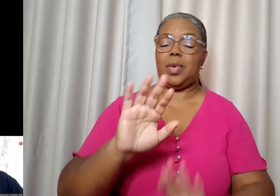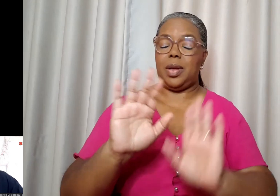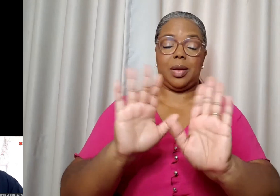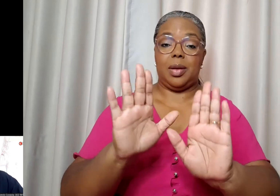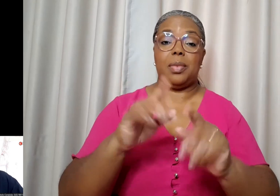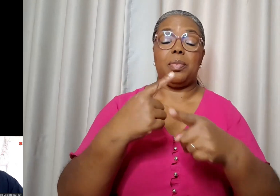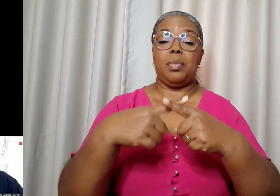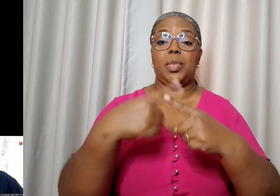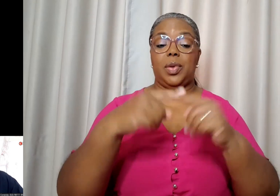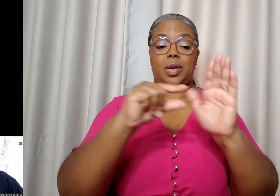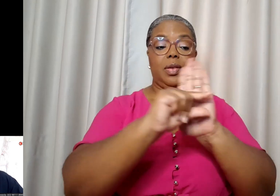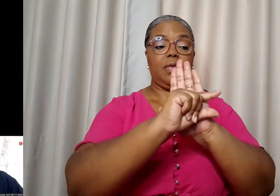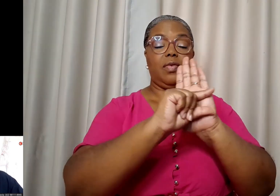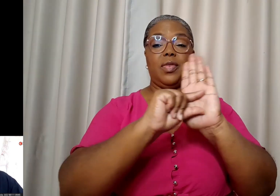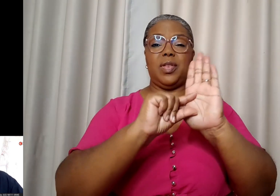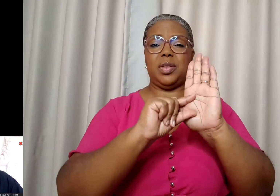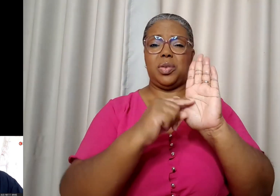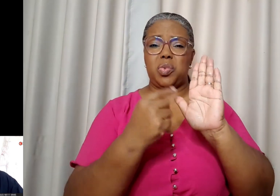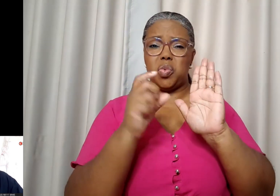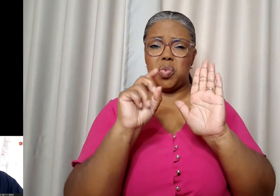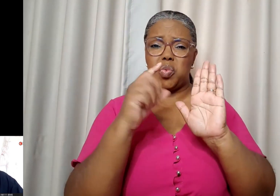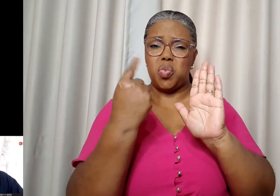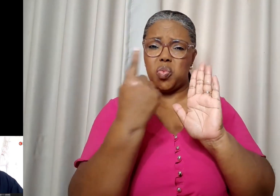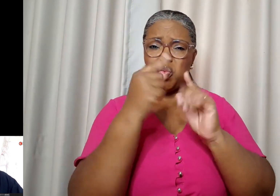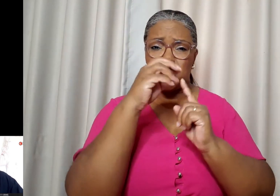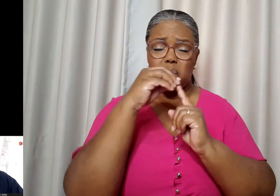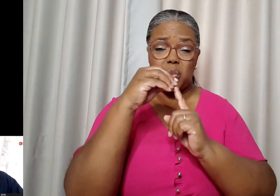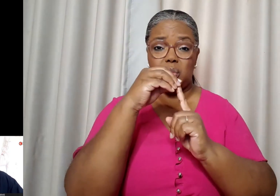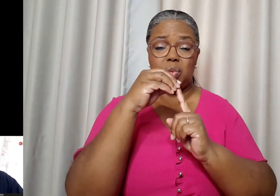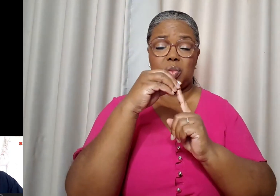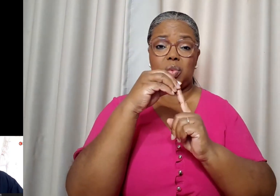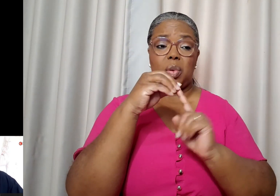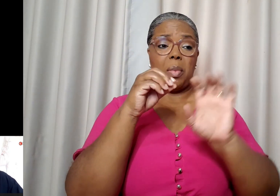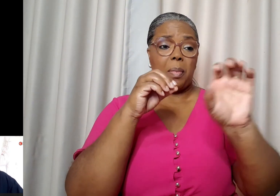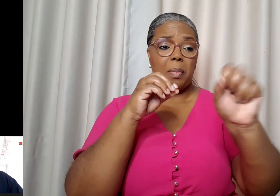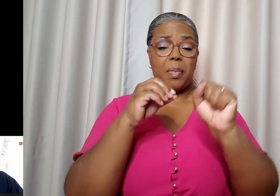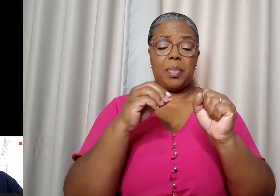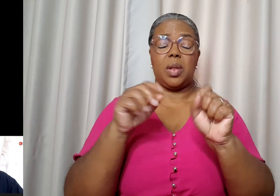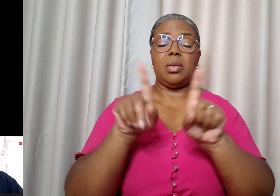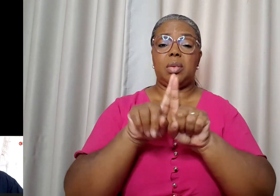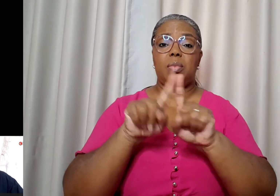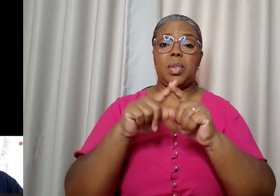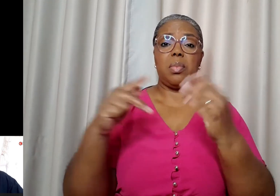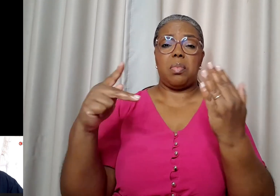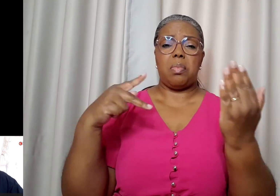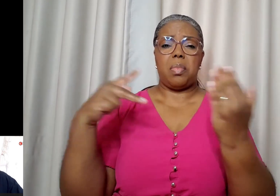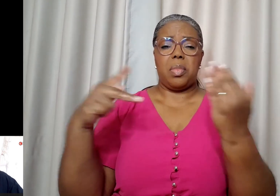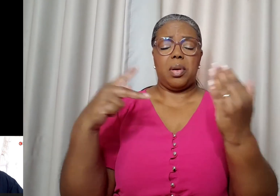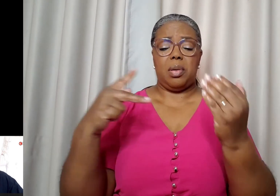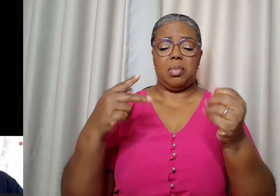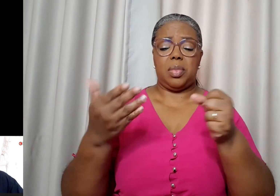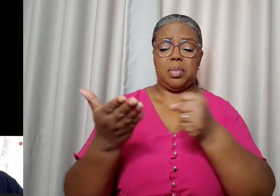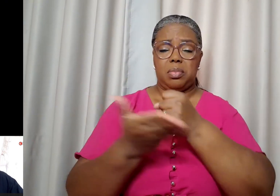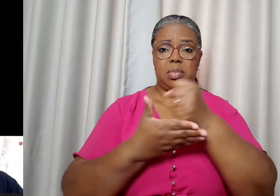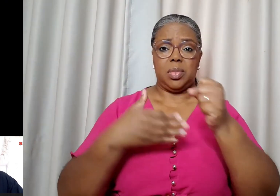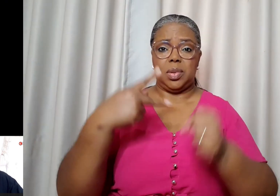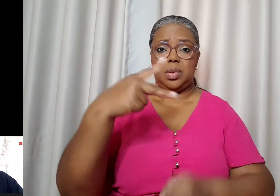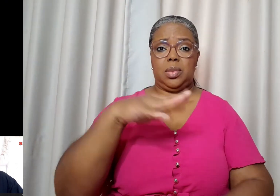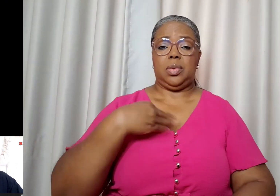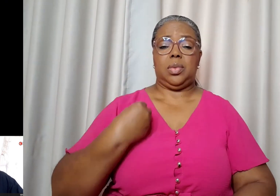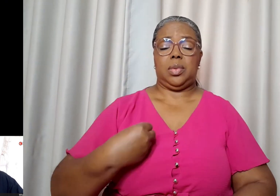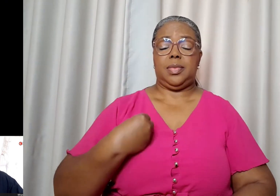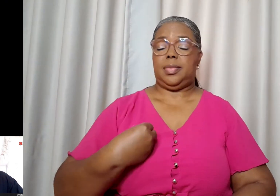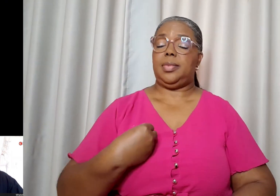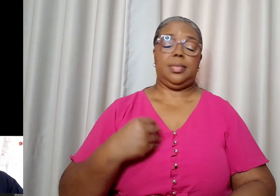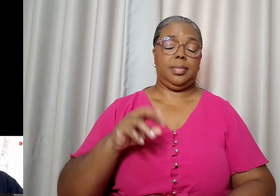uma parábola para basear a tua vida. Na verdade, ele estava mostrando que muitos